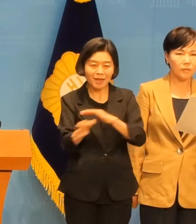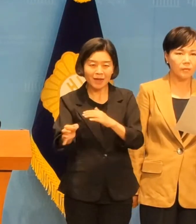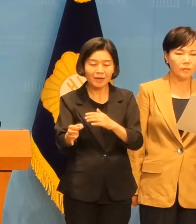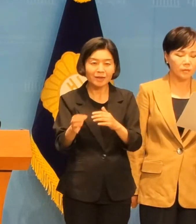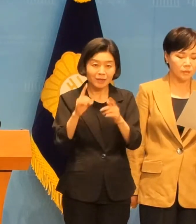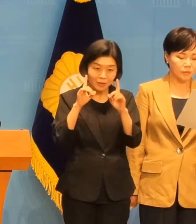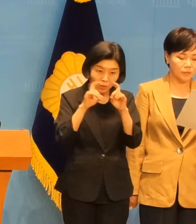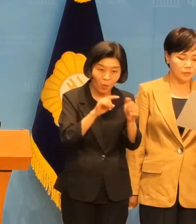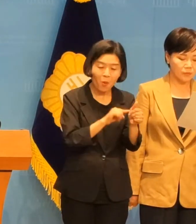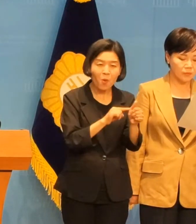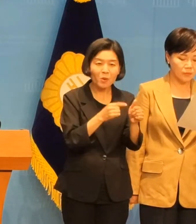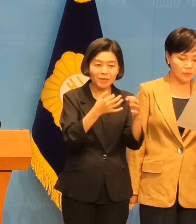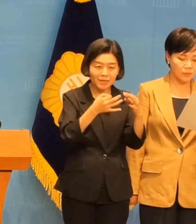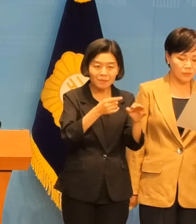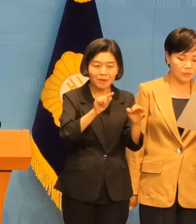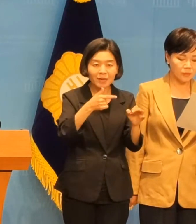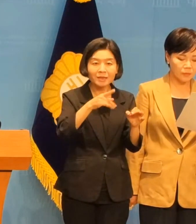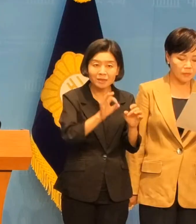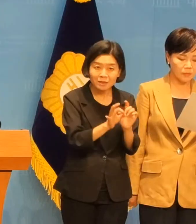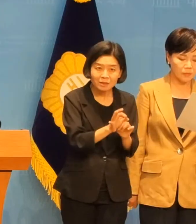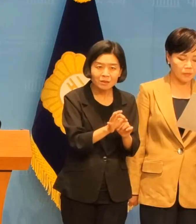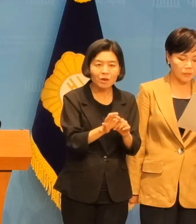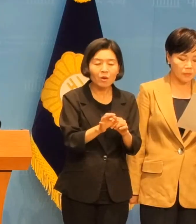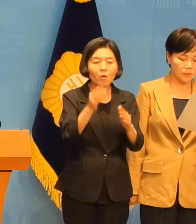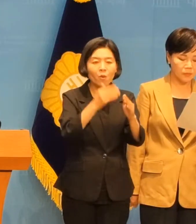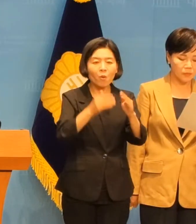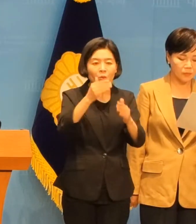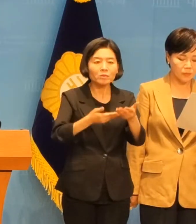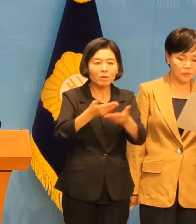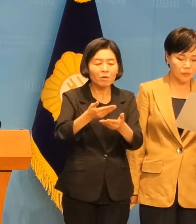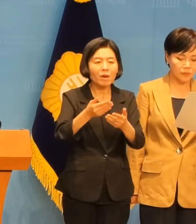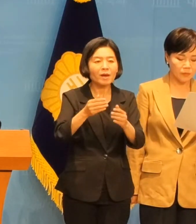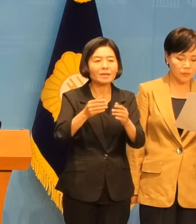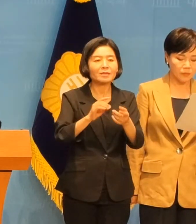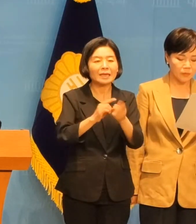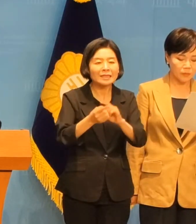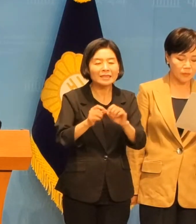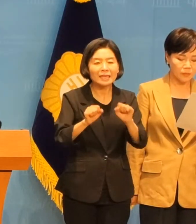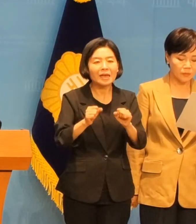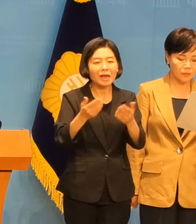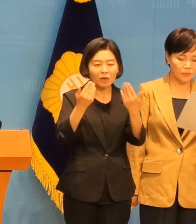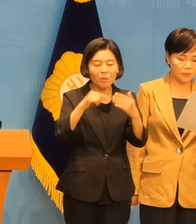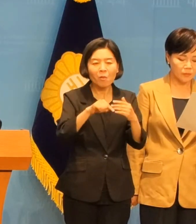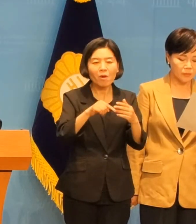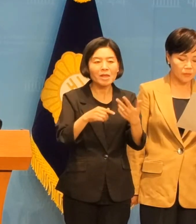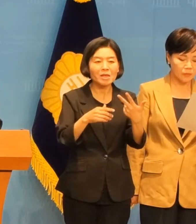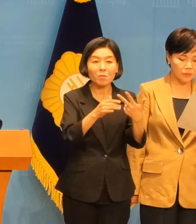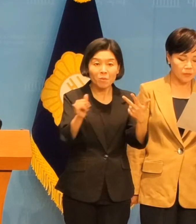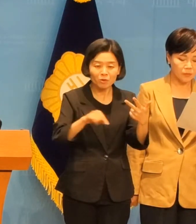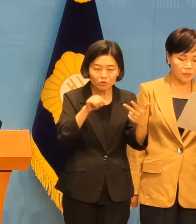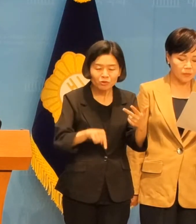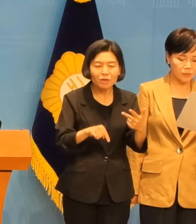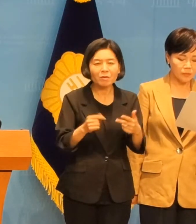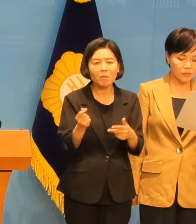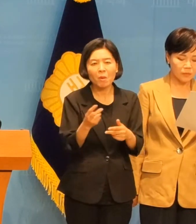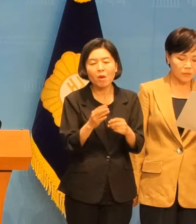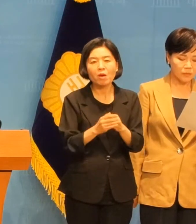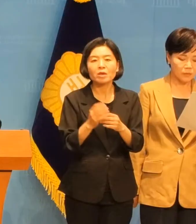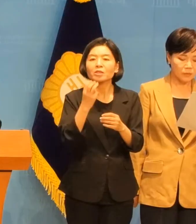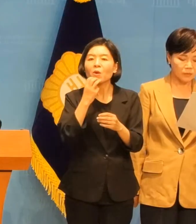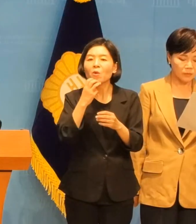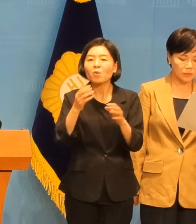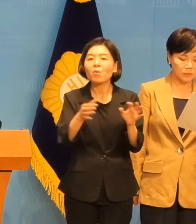대표로 있는 공정과 상생학교 이사진 7명 중 여러 명이 오세훈 시장 당선 후 서울시